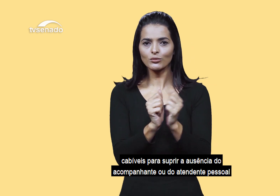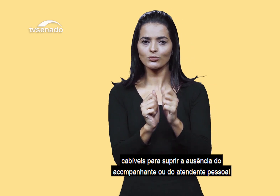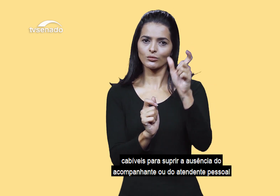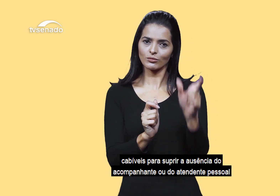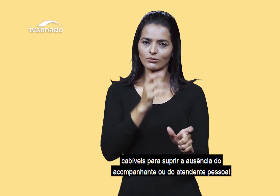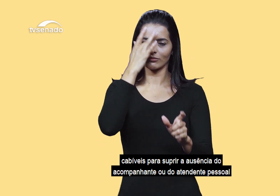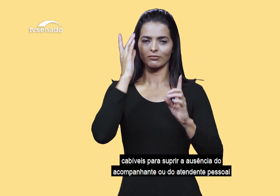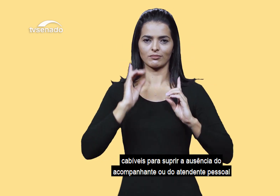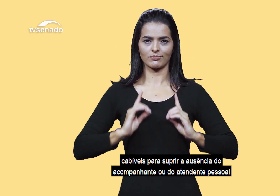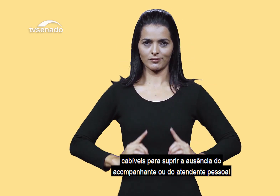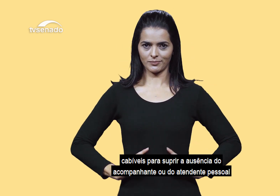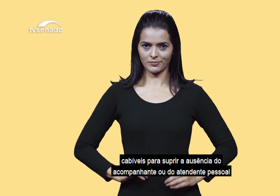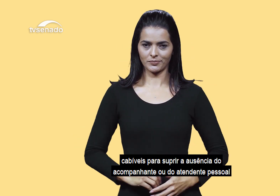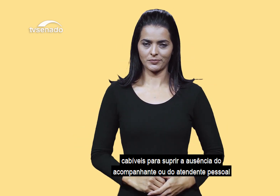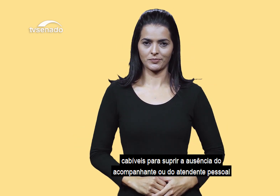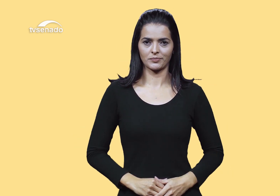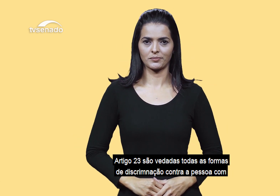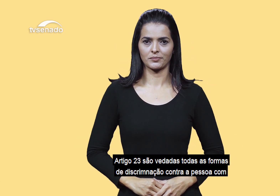pessoal.